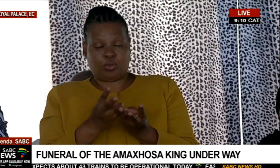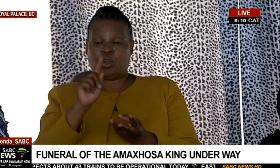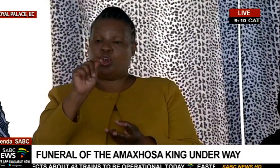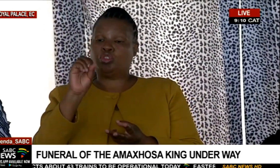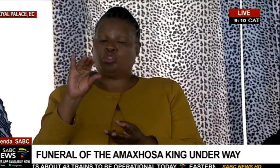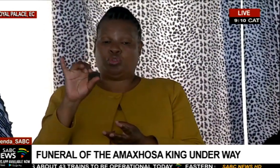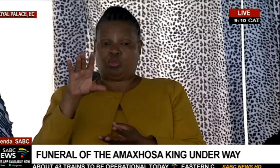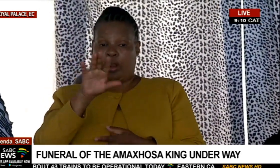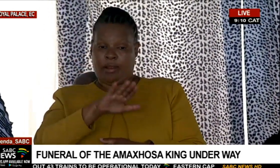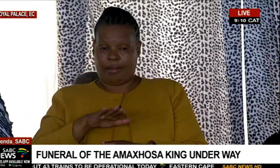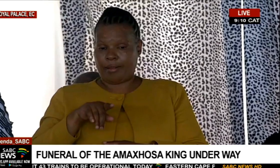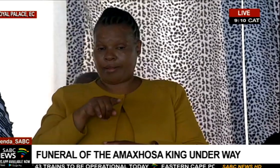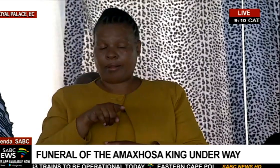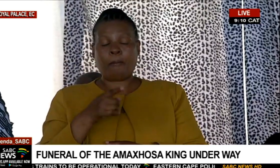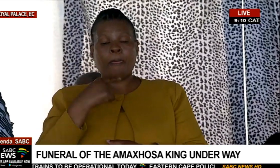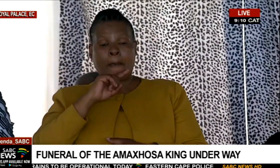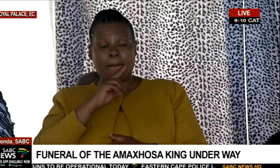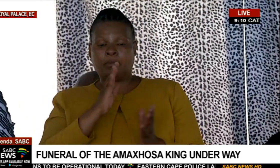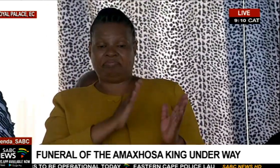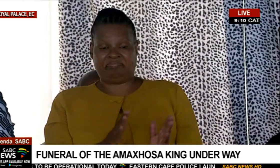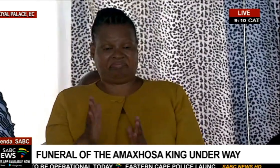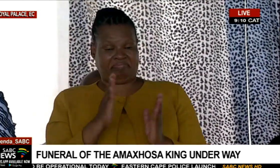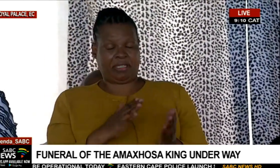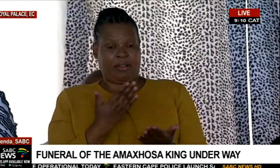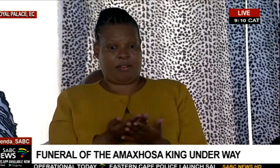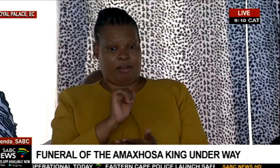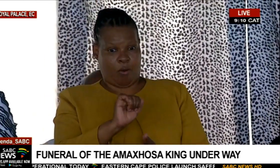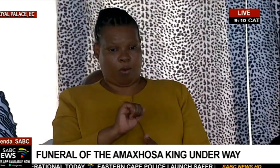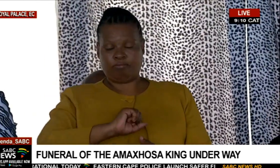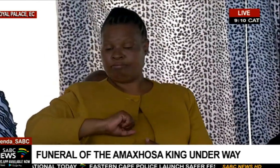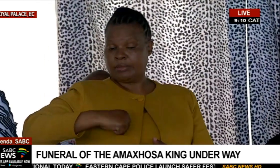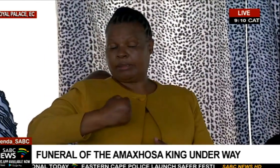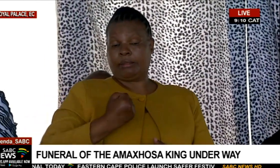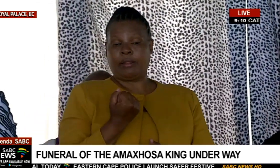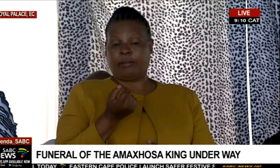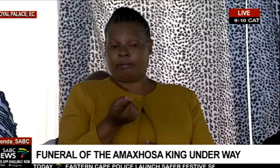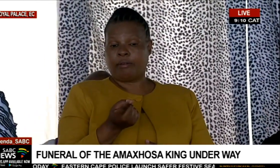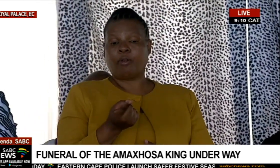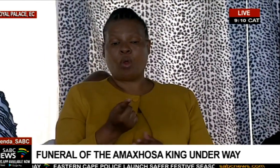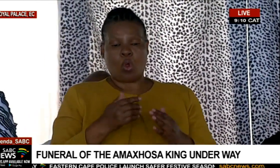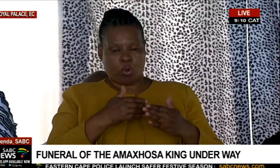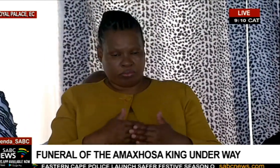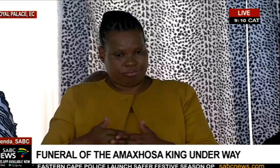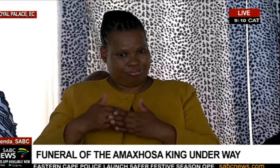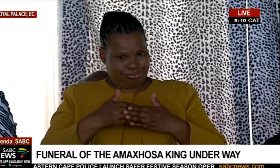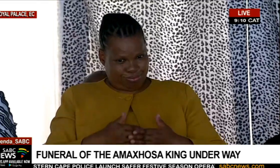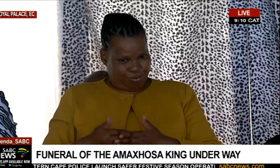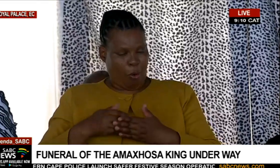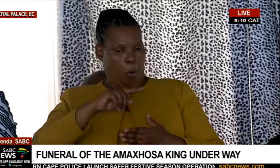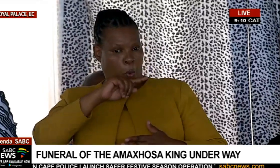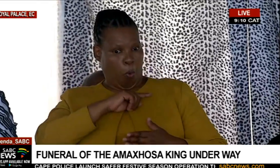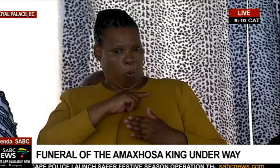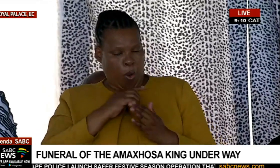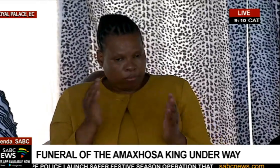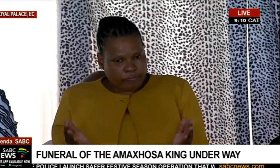iinkokheli zomthonyama zilungiselelwa uxanduva lwazo lokugcina ukukhusela nokukhuthaza